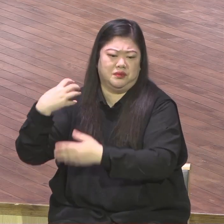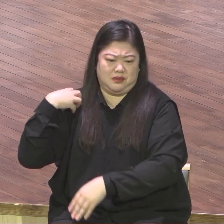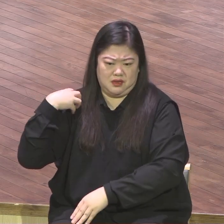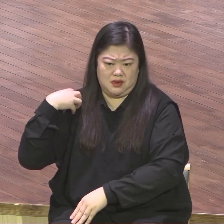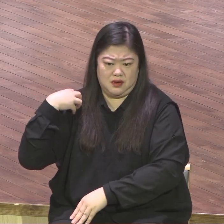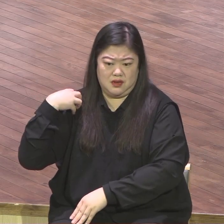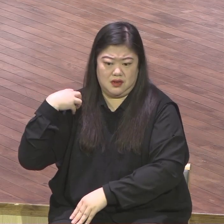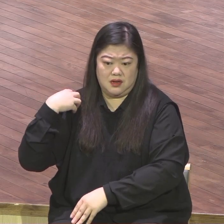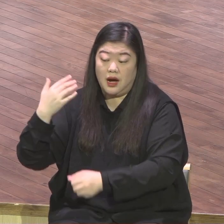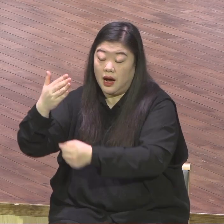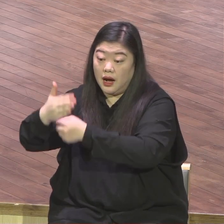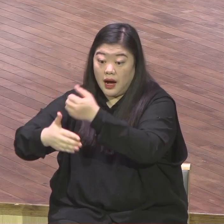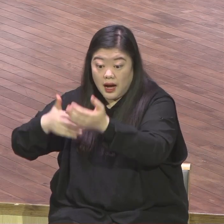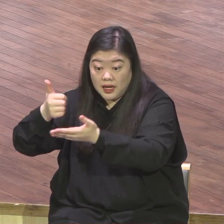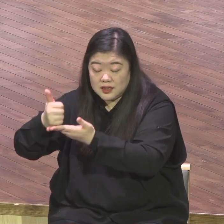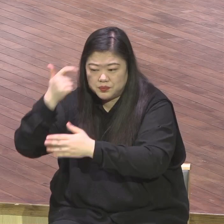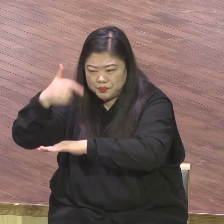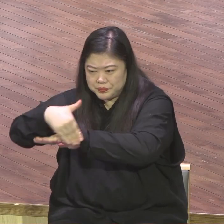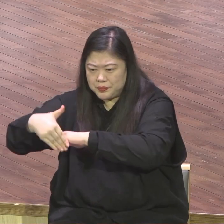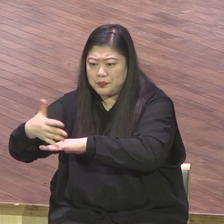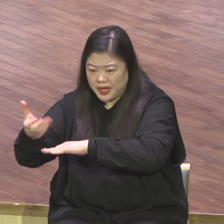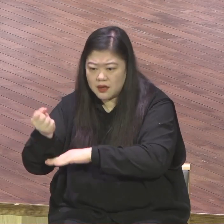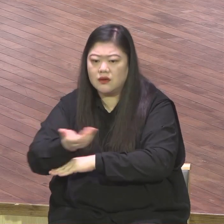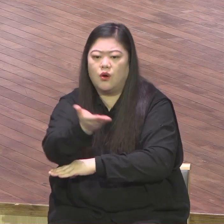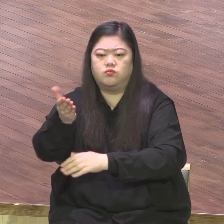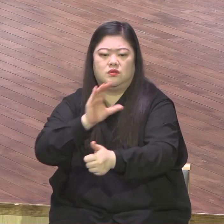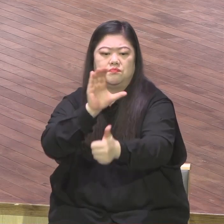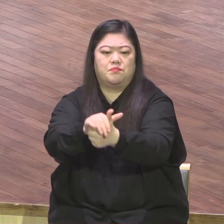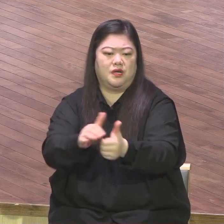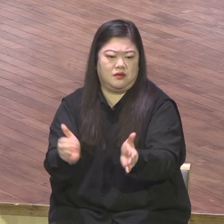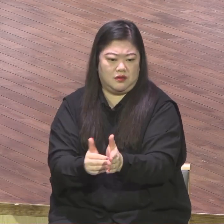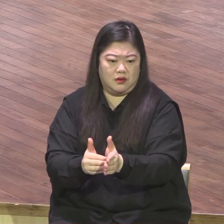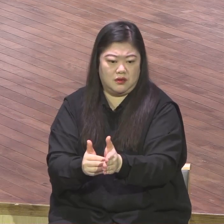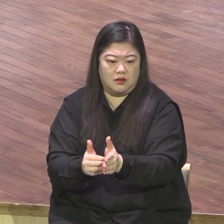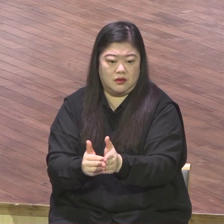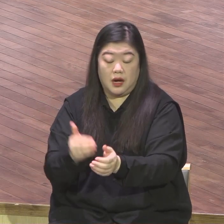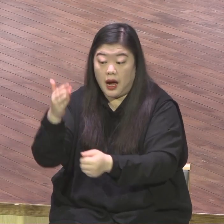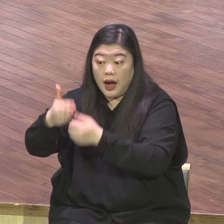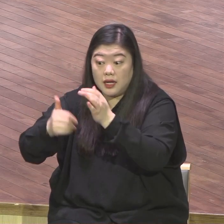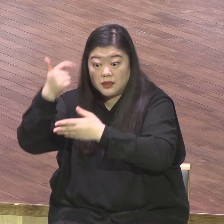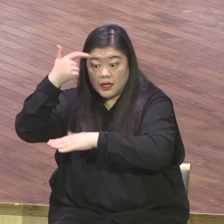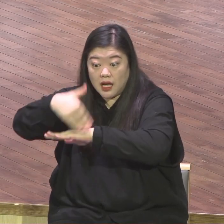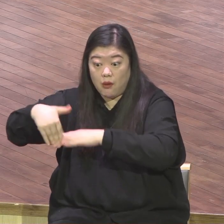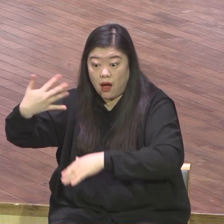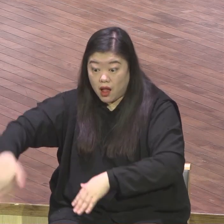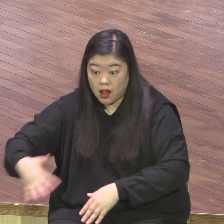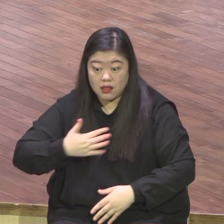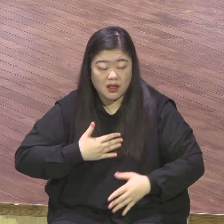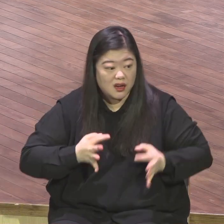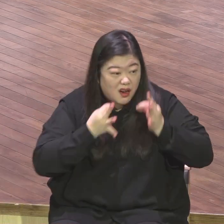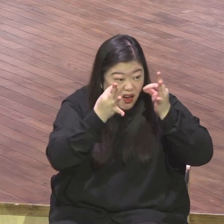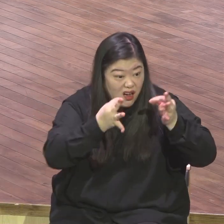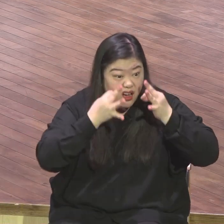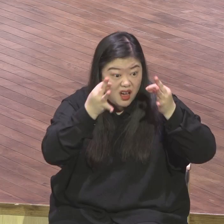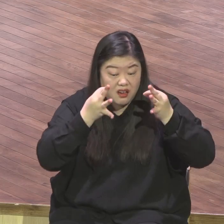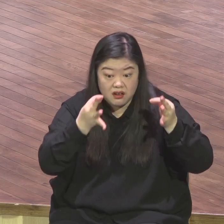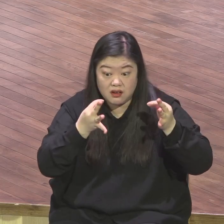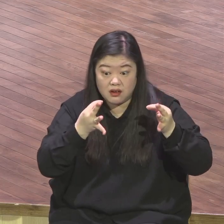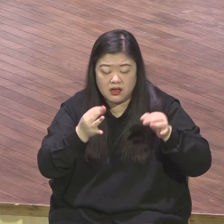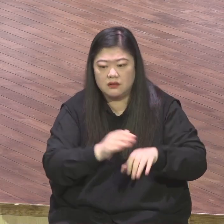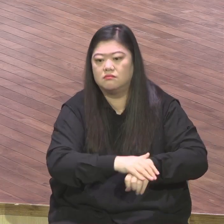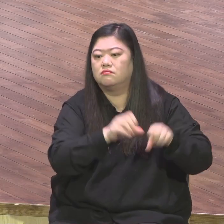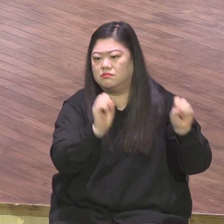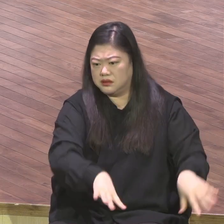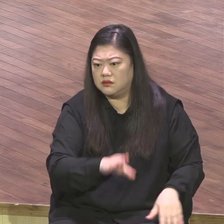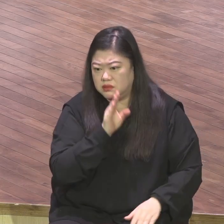복음화가 하나님의 절대 계획이냐 아니냐, 절대 계획이 분명히 맞다고 하면 우리는